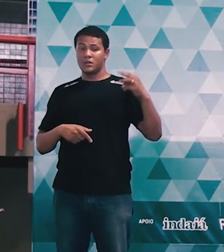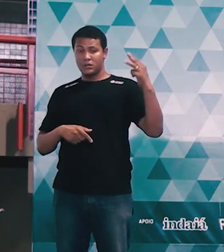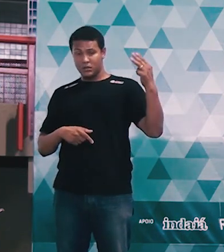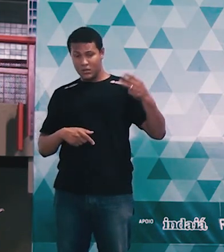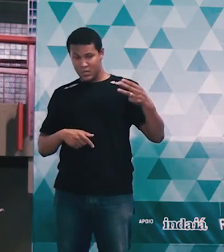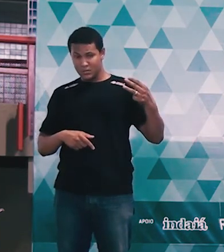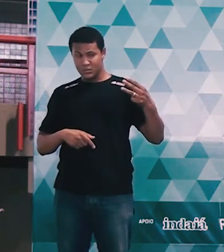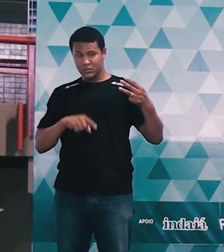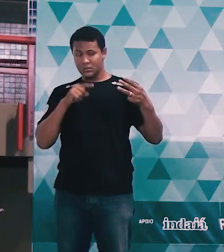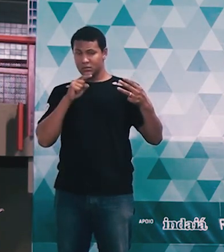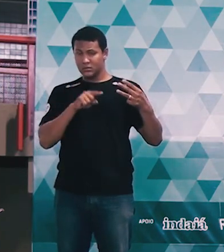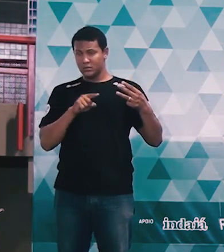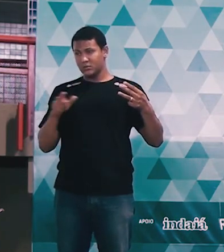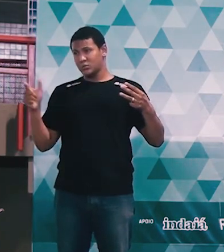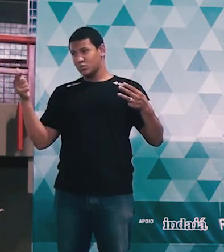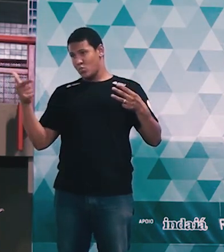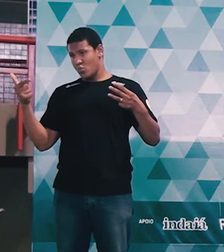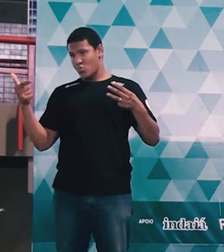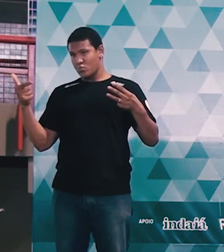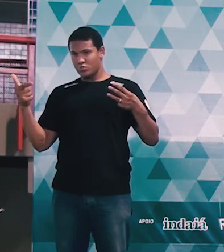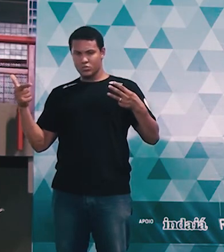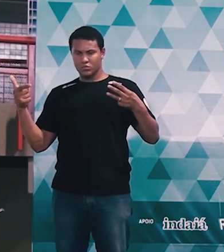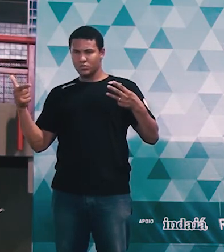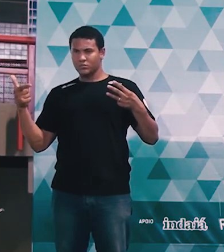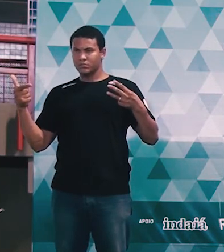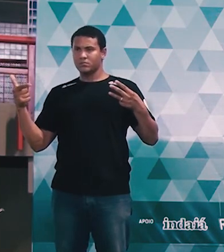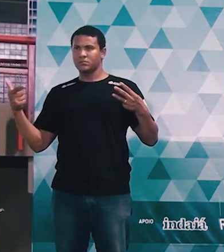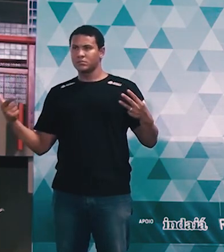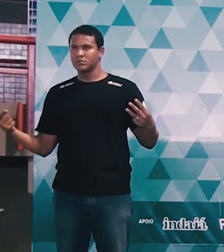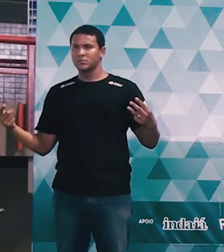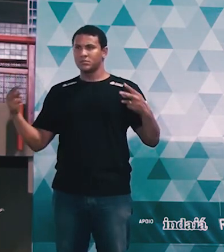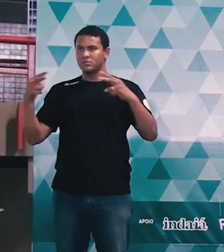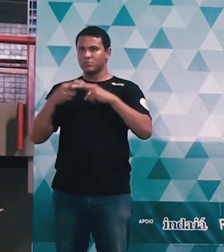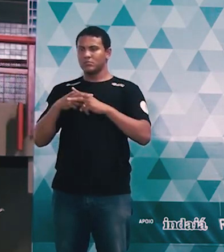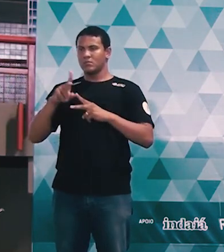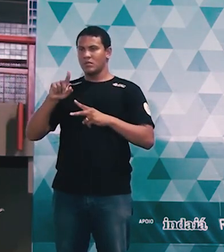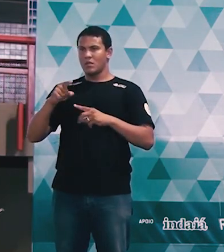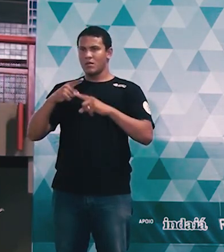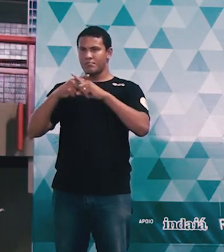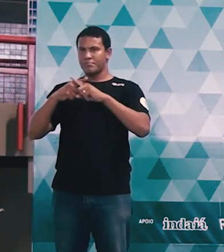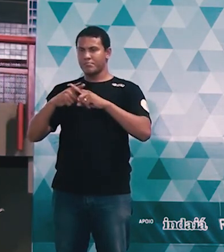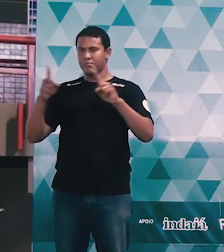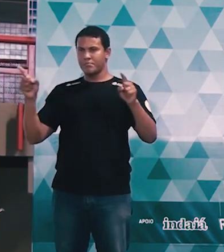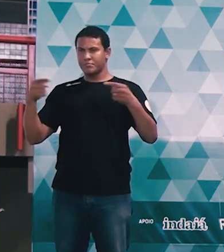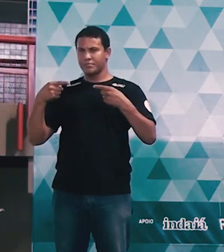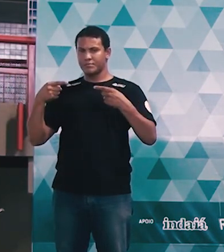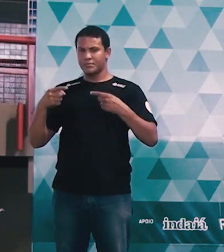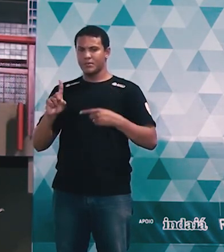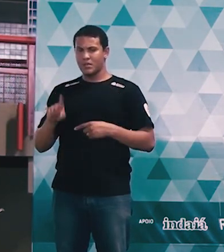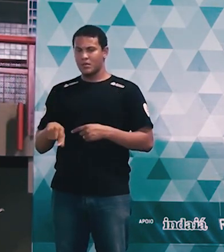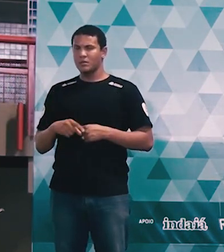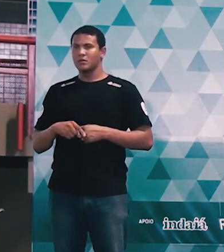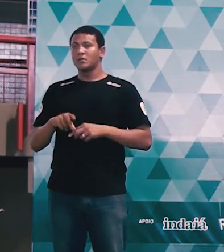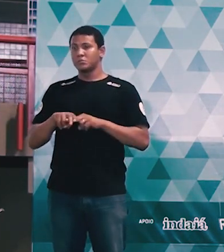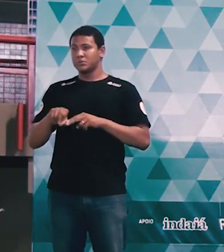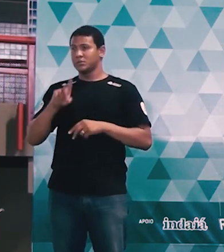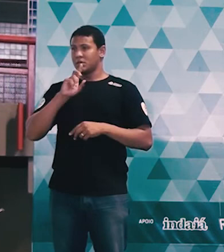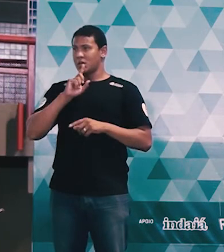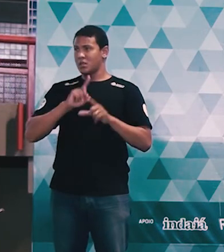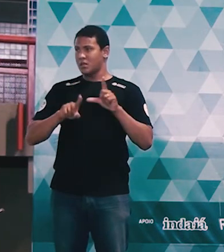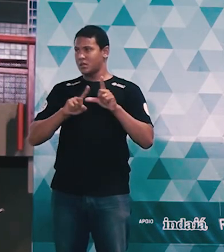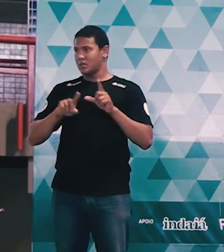padrão. Portanto, a primeira luta vai ser realizada entre o atleta que tem maior desvio padrão, que é o 2, e o que tem menor desvio padrão, que é